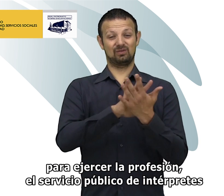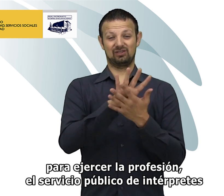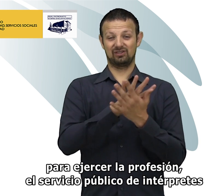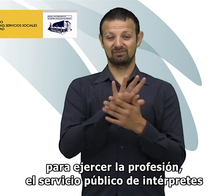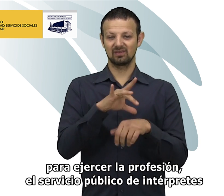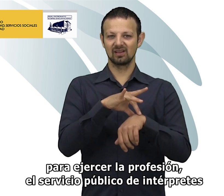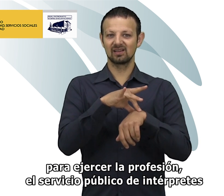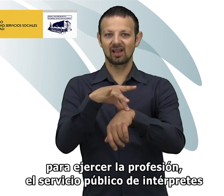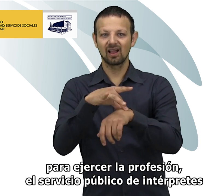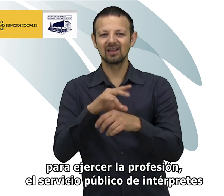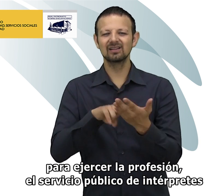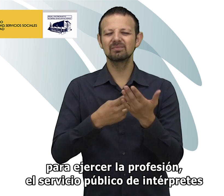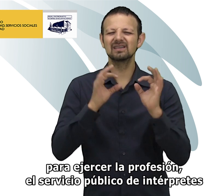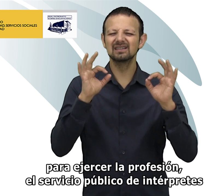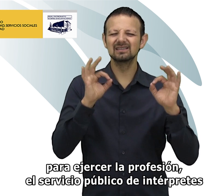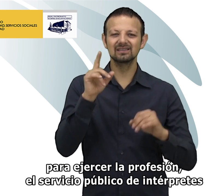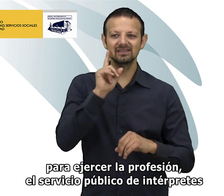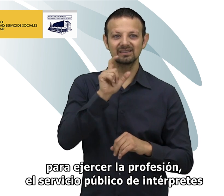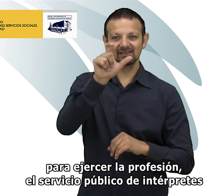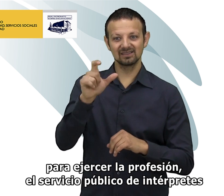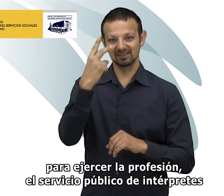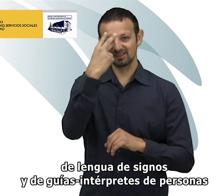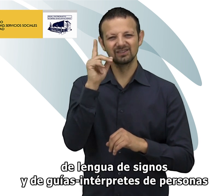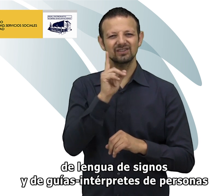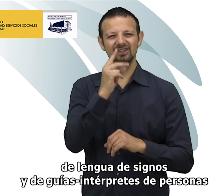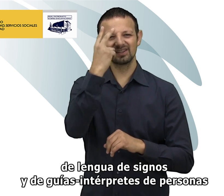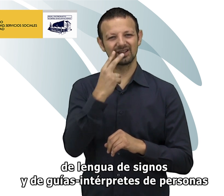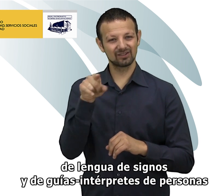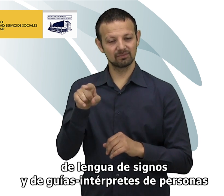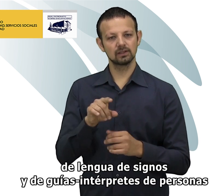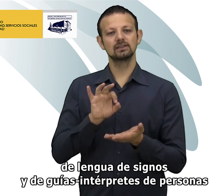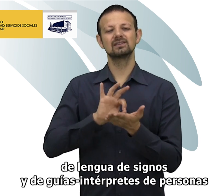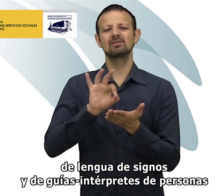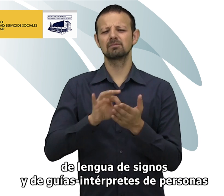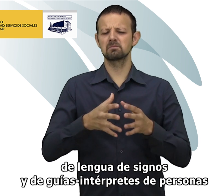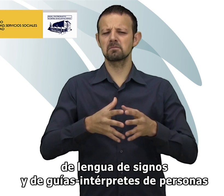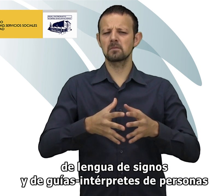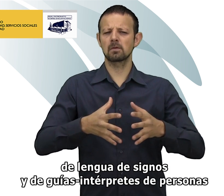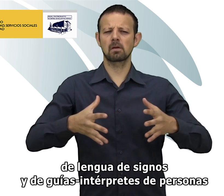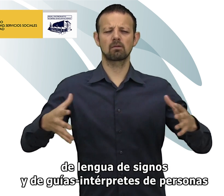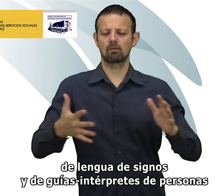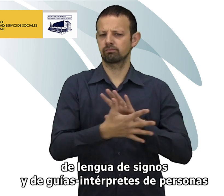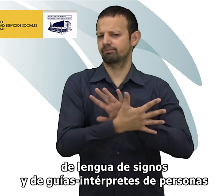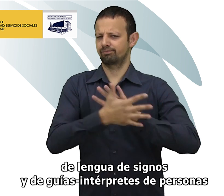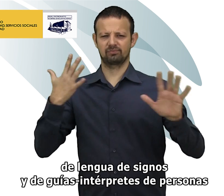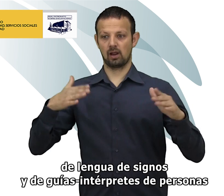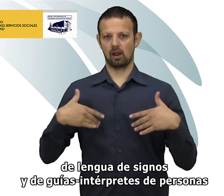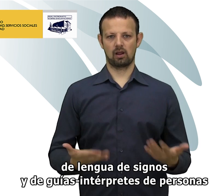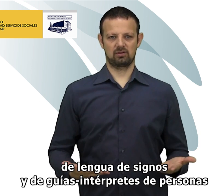profesión, el Servicio Público de Intérpretes de Lengua de Signos y de Guías Intérpretes de Personas con Sordoceguera se extendió rápidamente